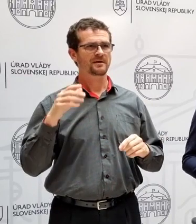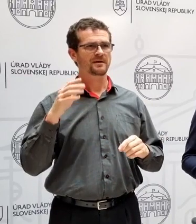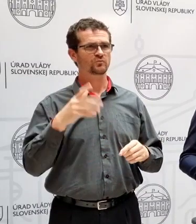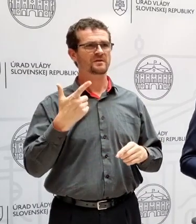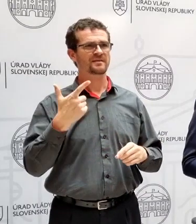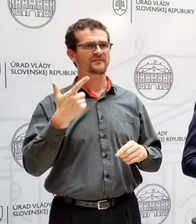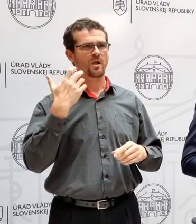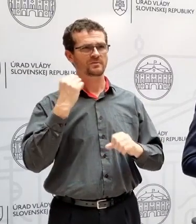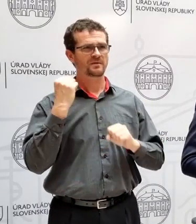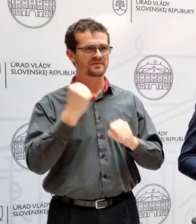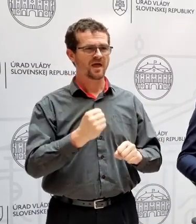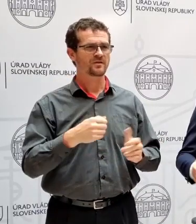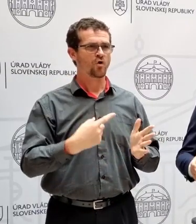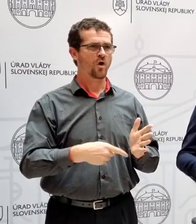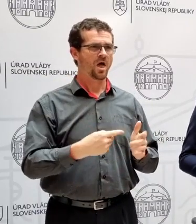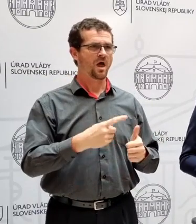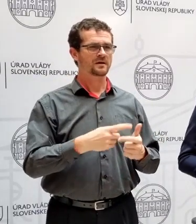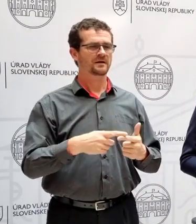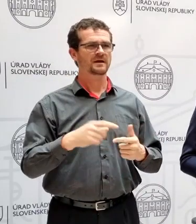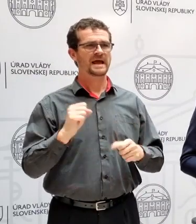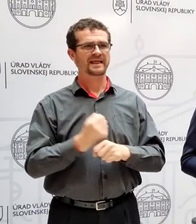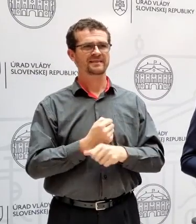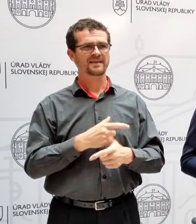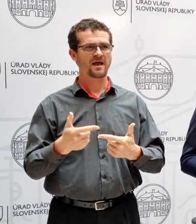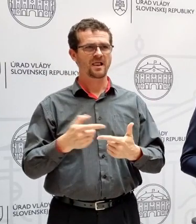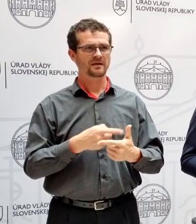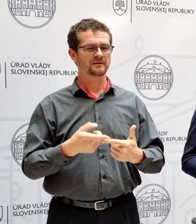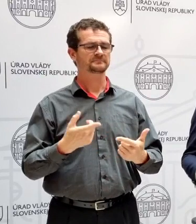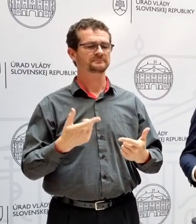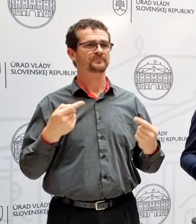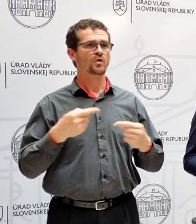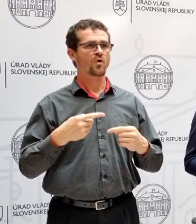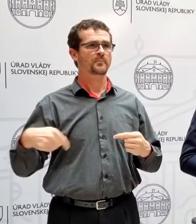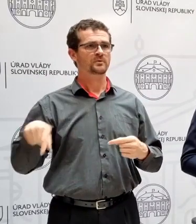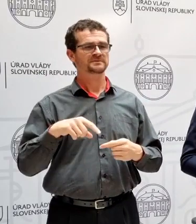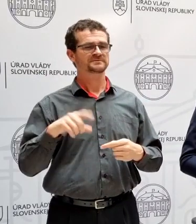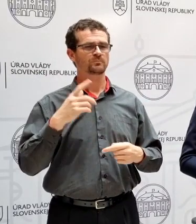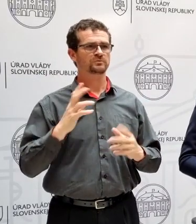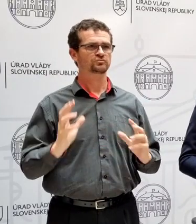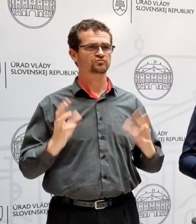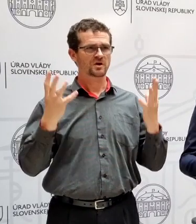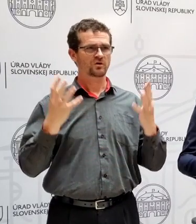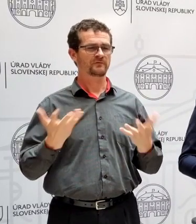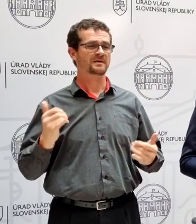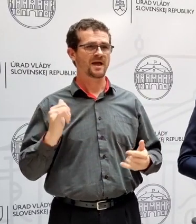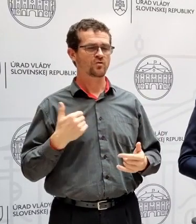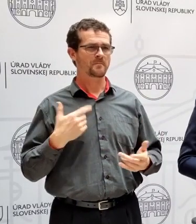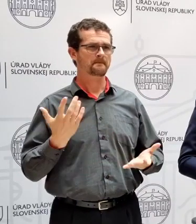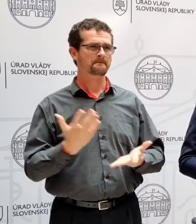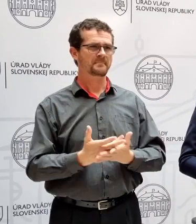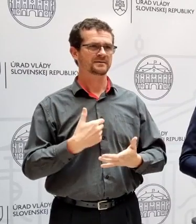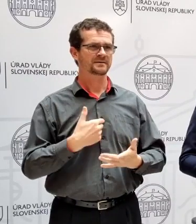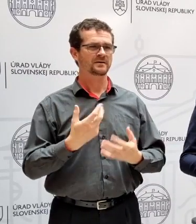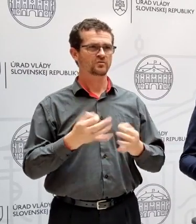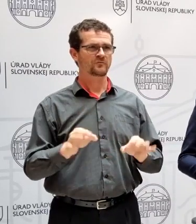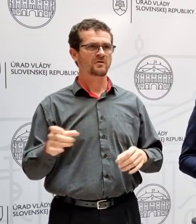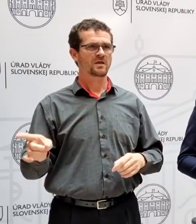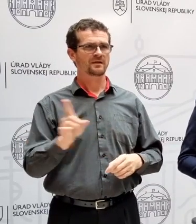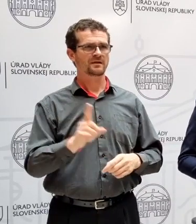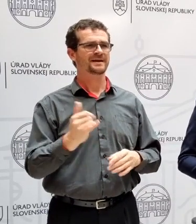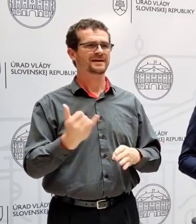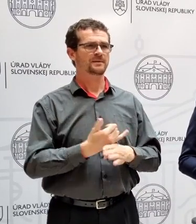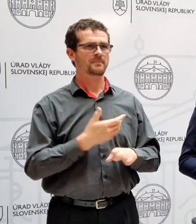ťahať dvaja ľudia, Boris Kolár s Gáborom Grendelom, lebo opozícia celá bude nejako štrajkovať. Takže áno, patrilo by sa, aby sme dovolili